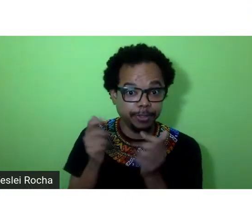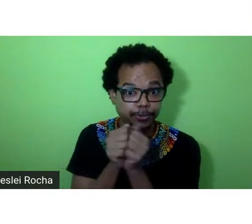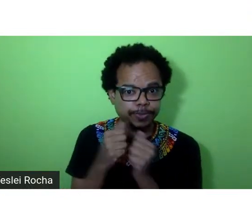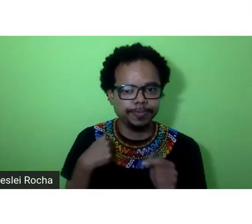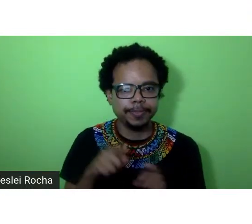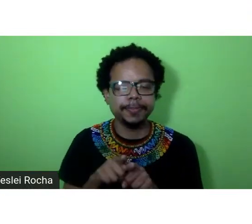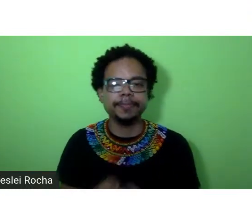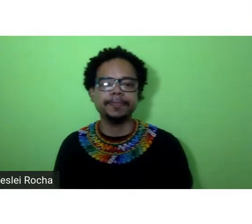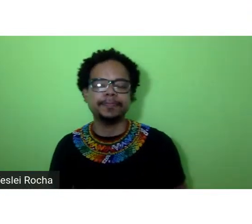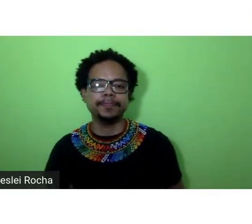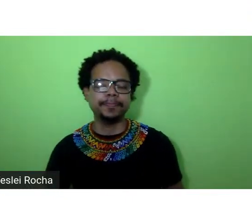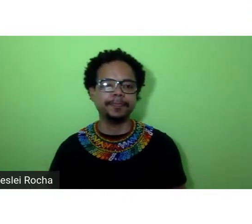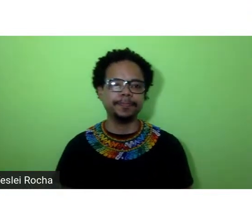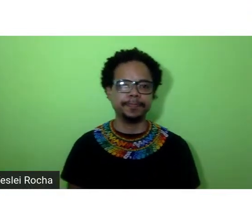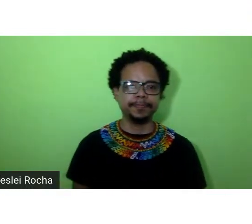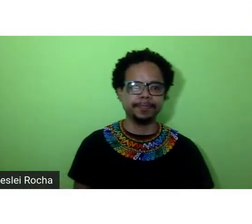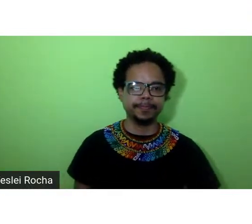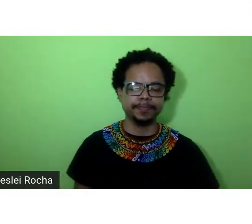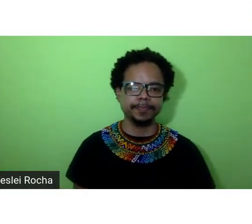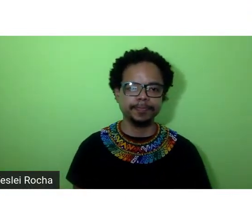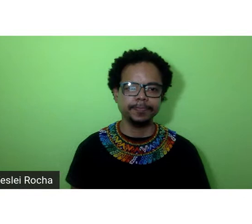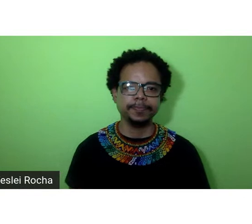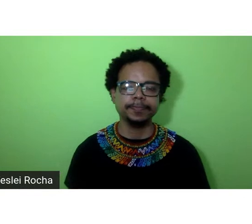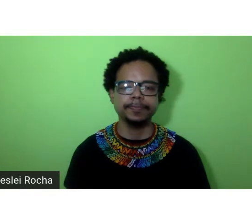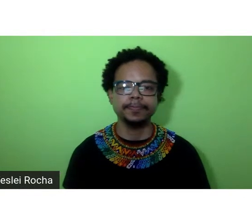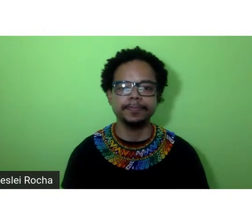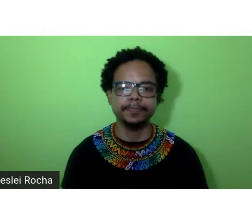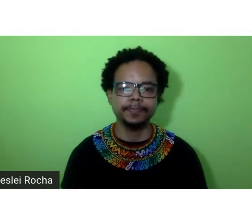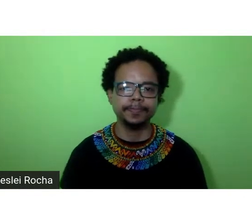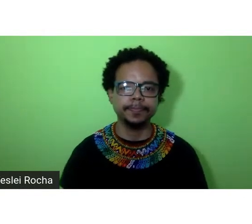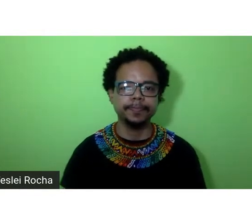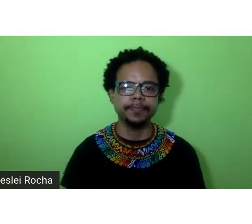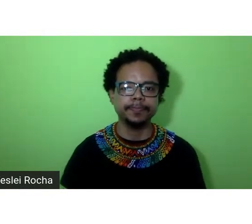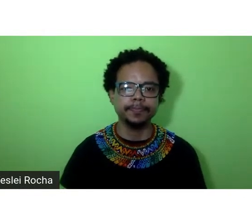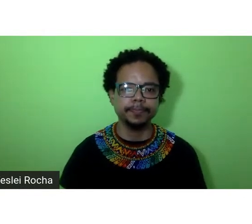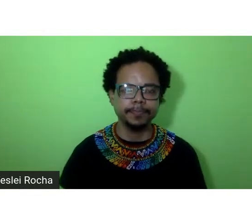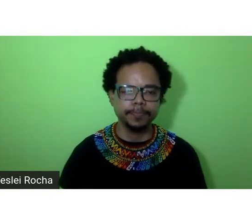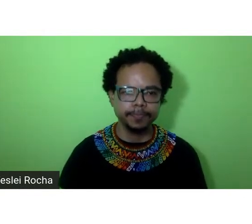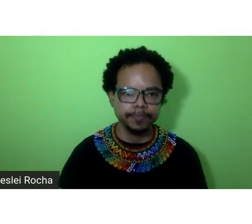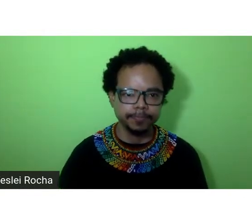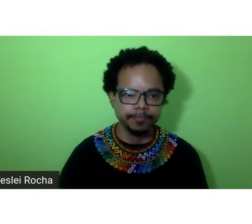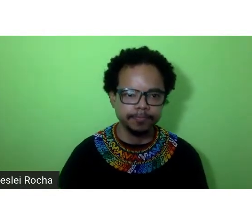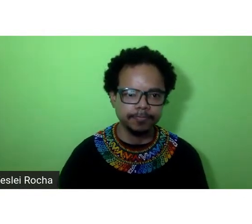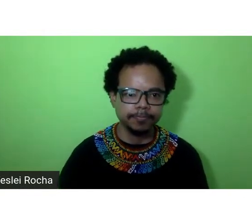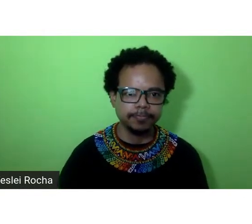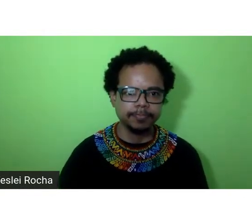eu prefiro quando eu estou vendo o império né mas não tem problema